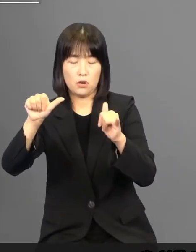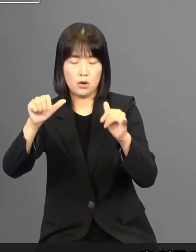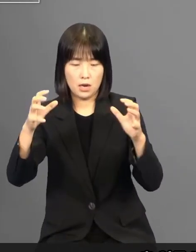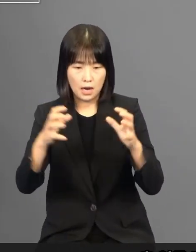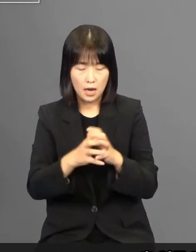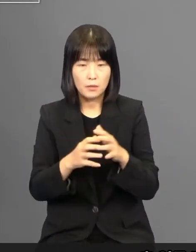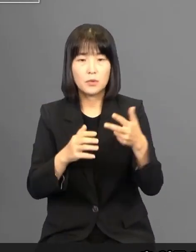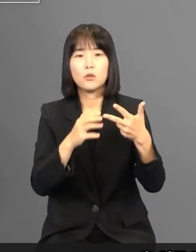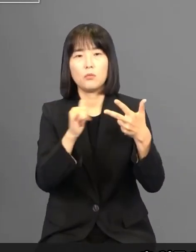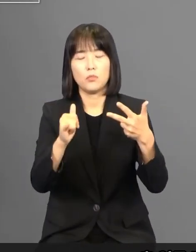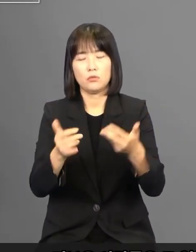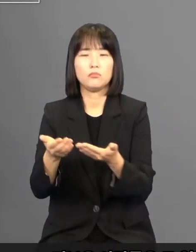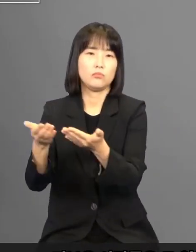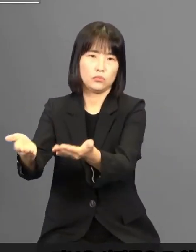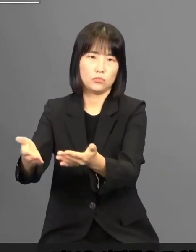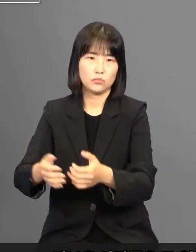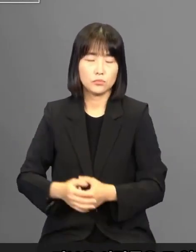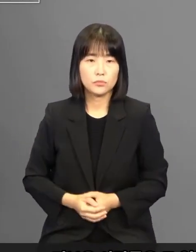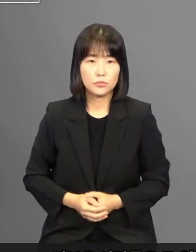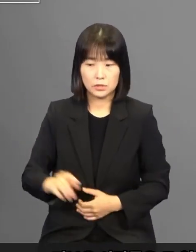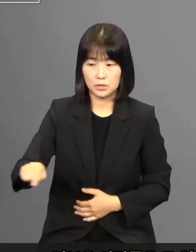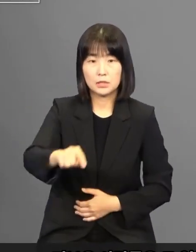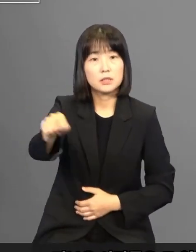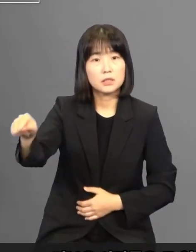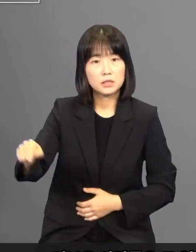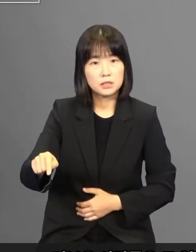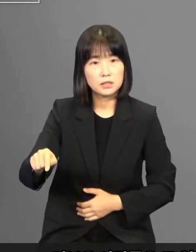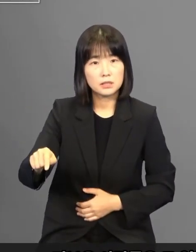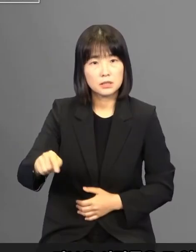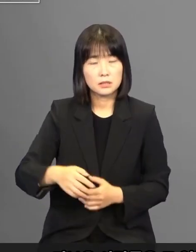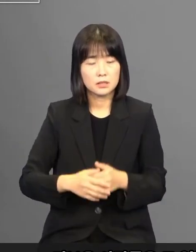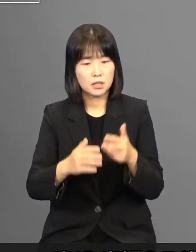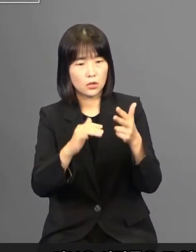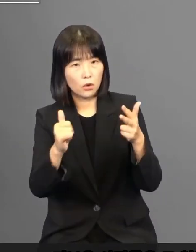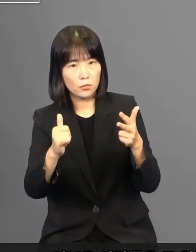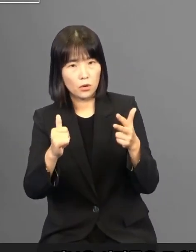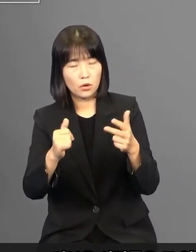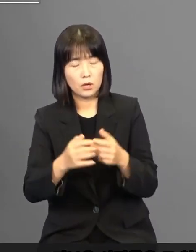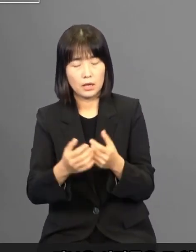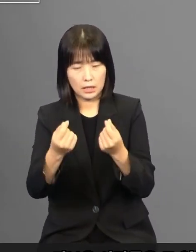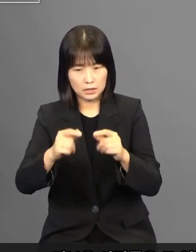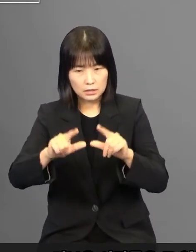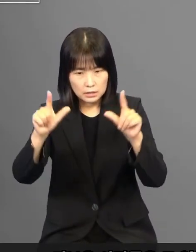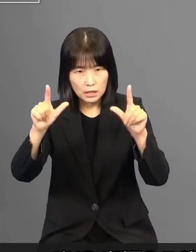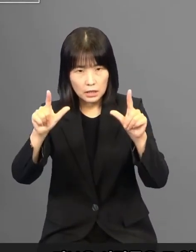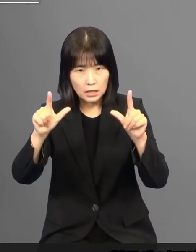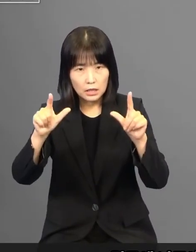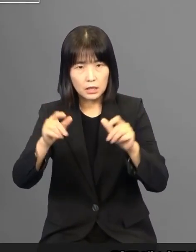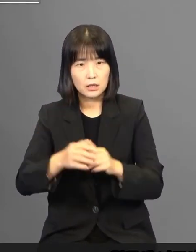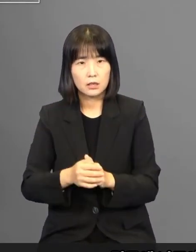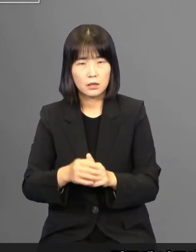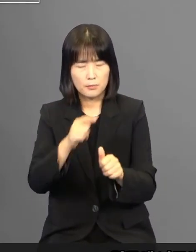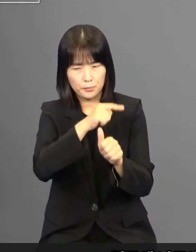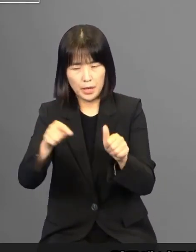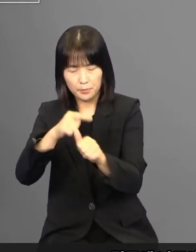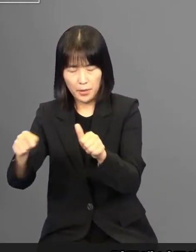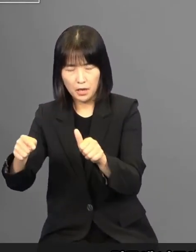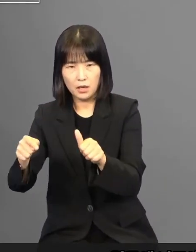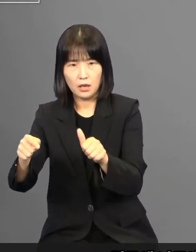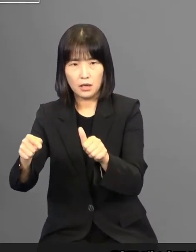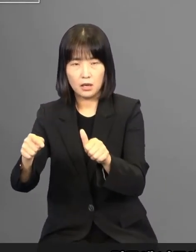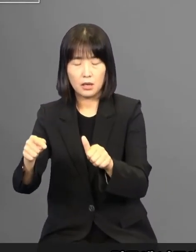7명을 내어주게 되고 기브온 사람들은 그 7명을 한날 한시에 처형을 하여 결국엔 나무에